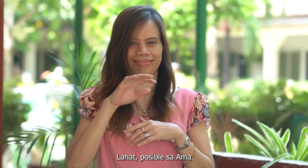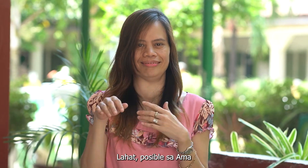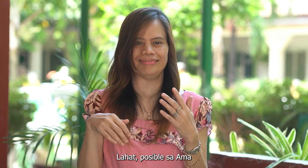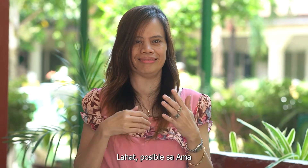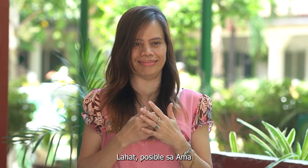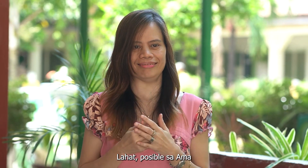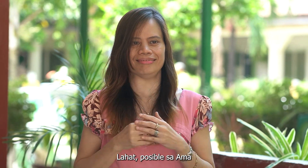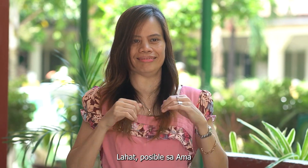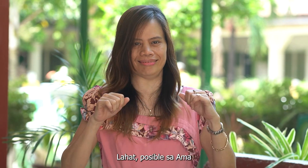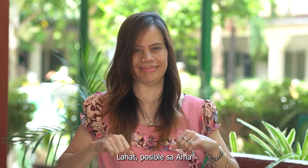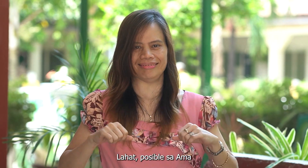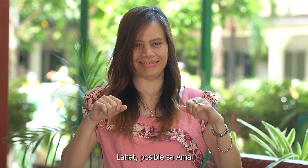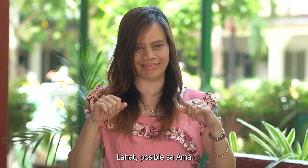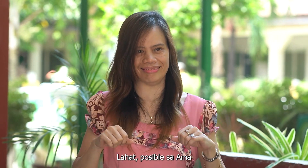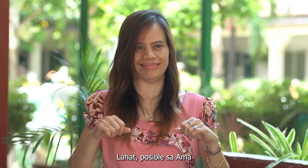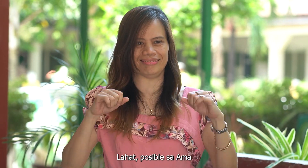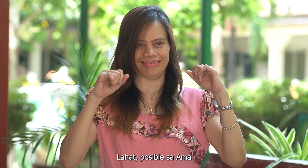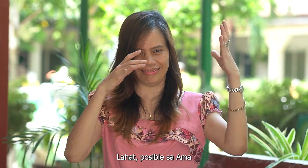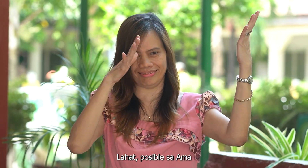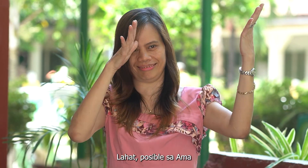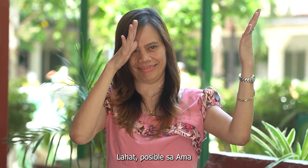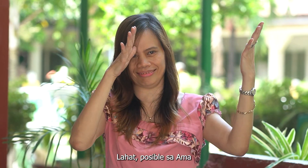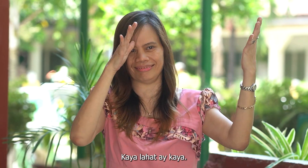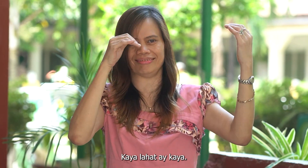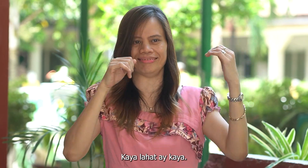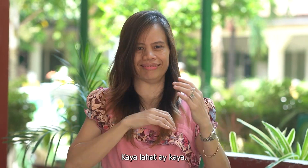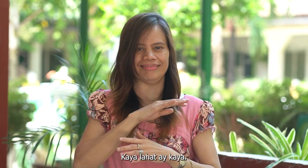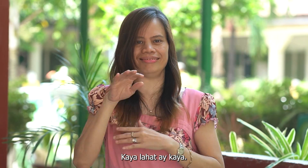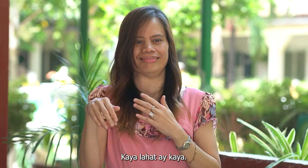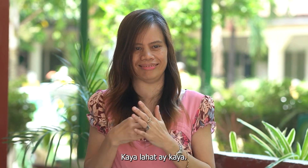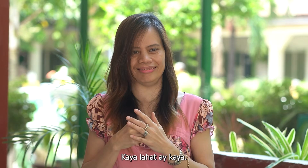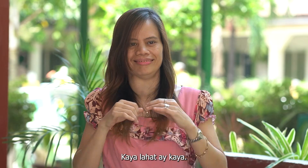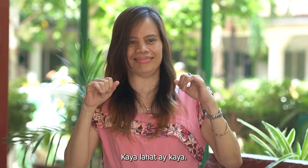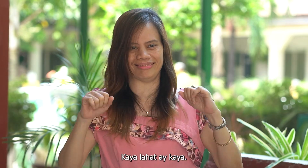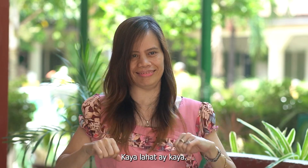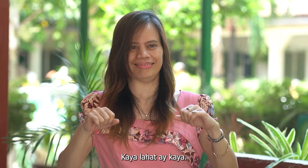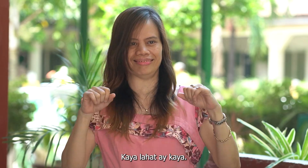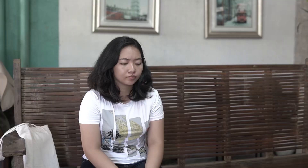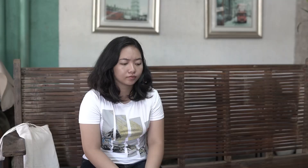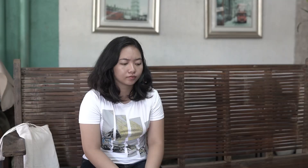lahat posible sa Ama, kaya lahat ay kaya.